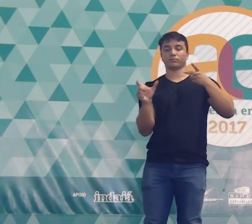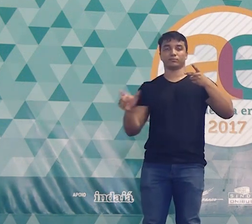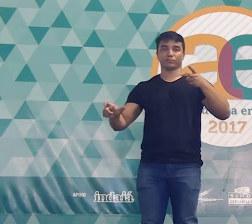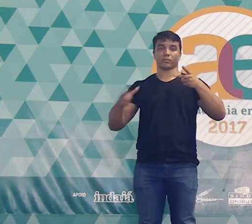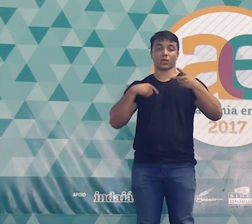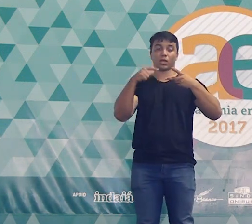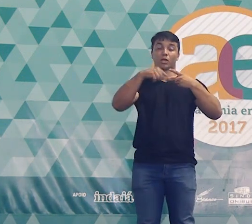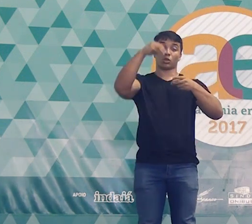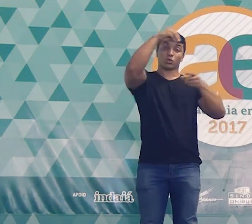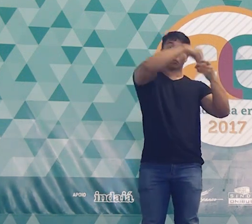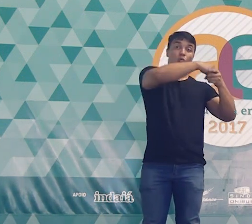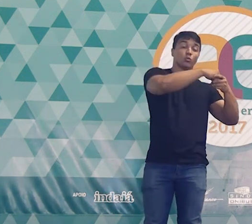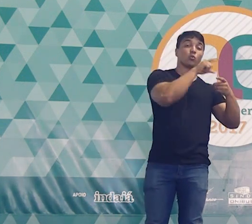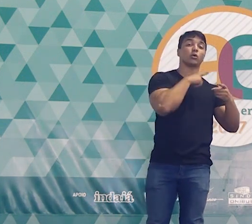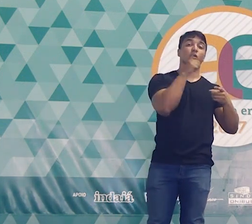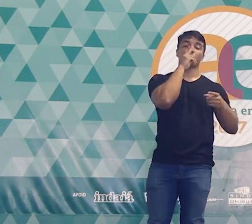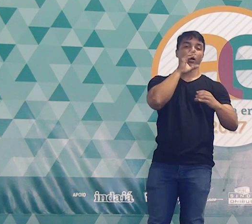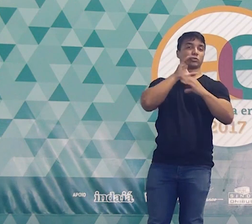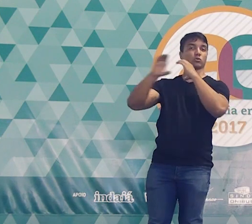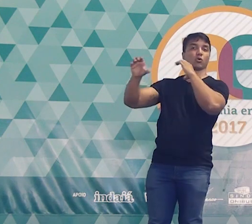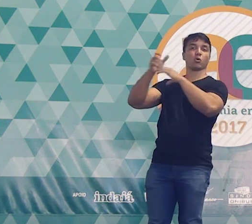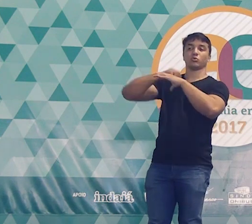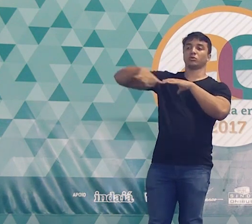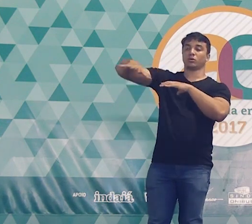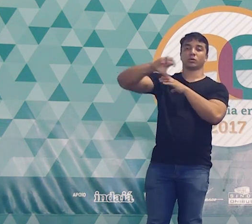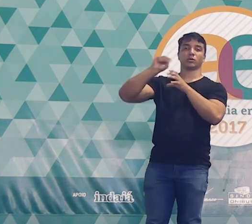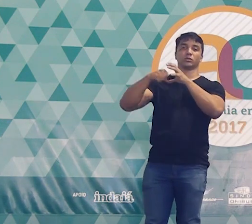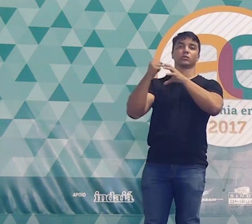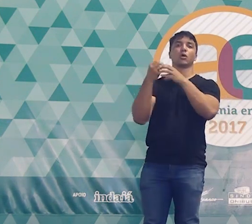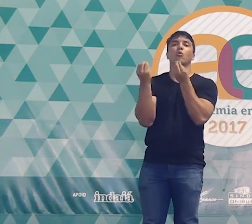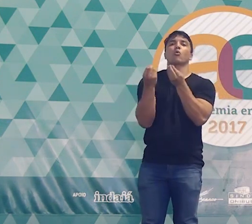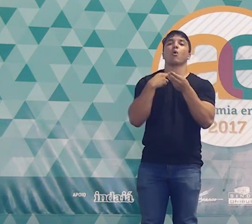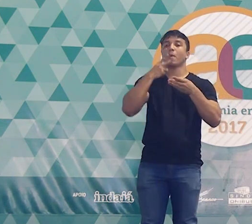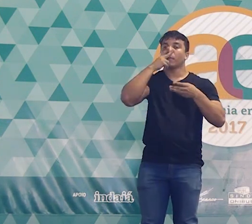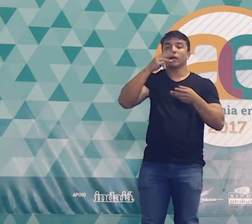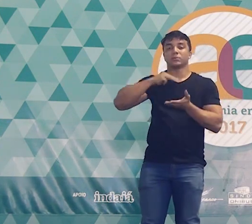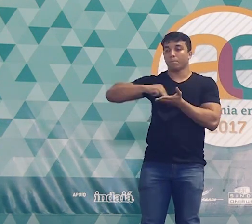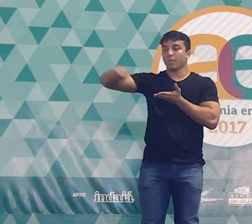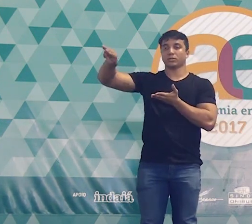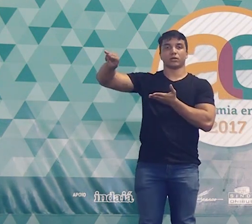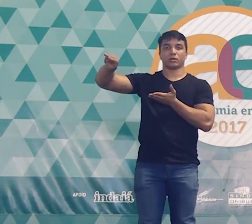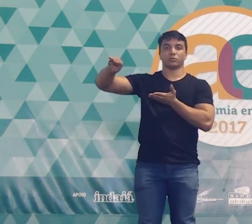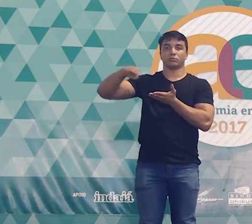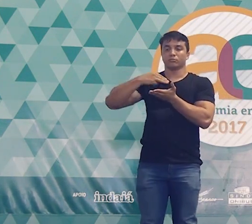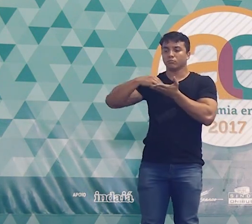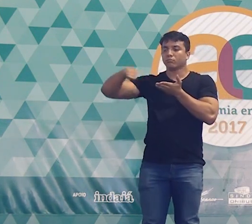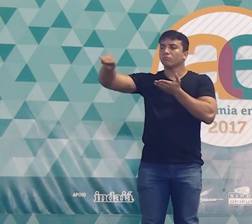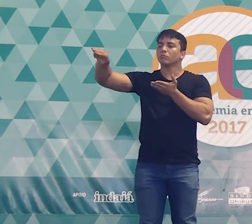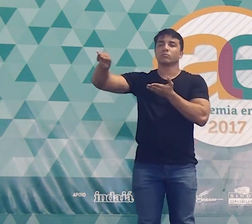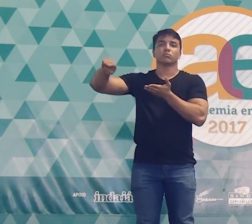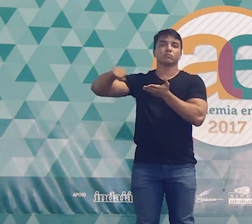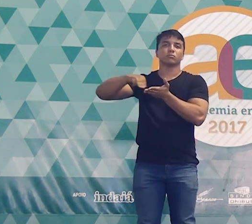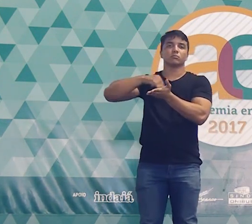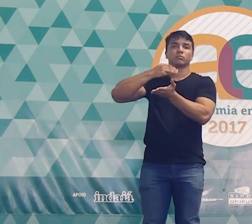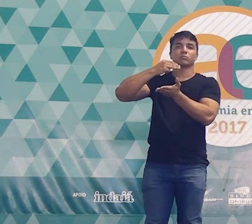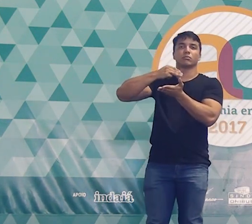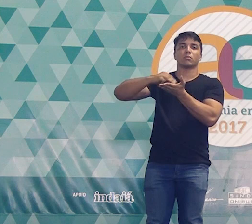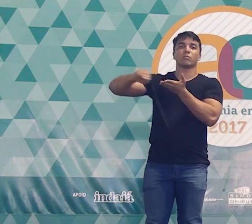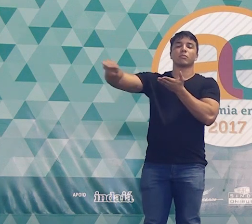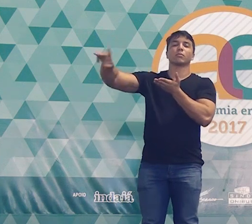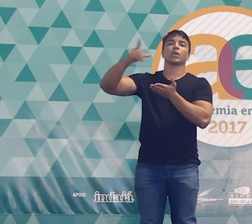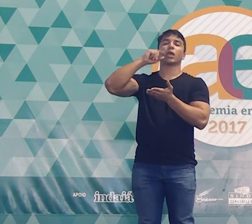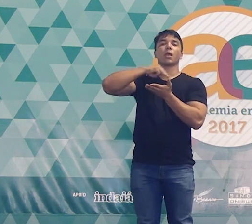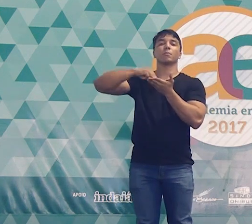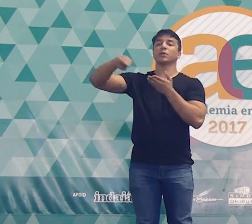o núcleo, ele se comunica com a célula a partir de uma mensagem. Quem é a mensagem que o núcleo manda